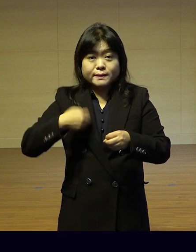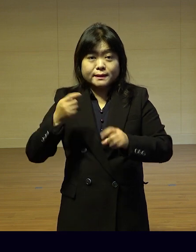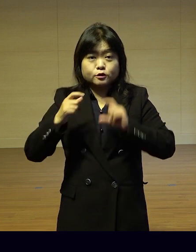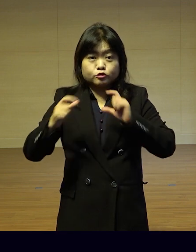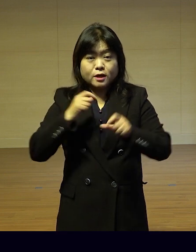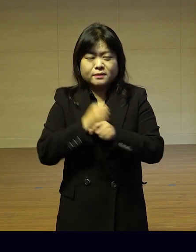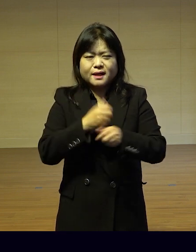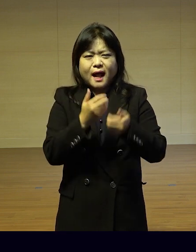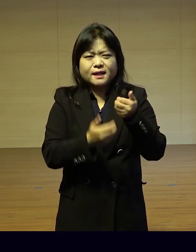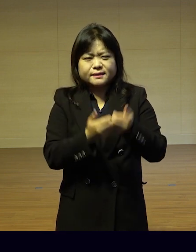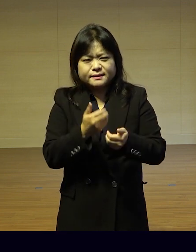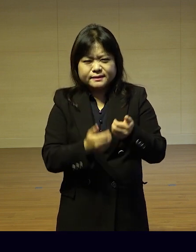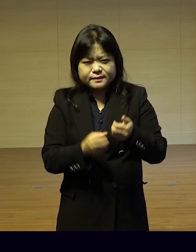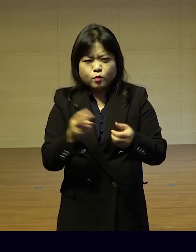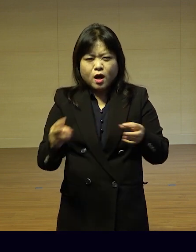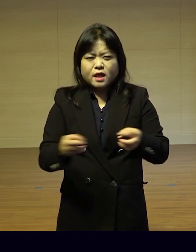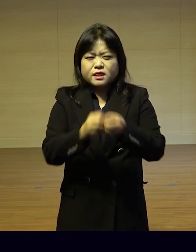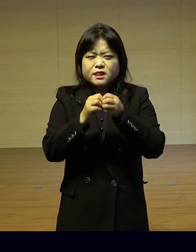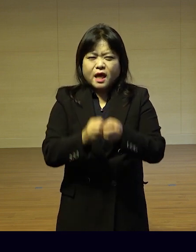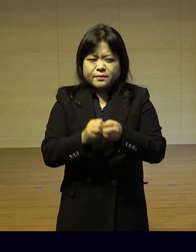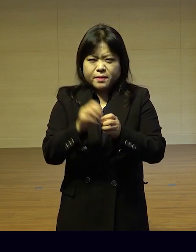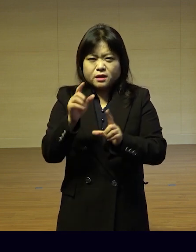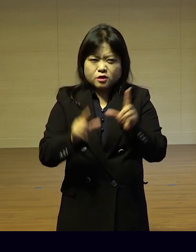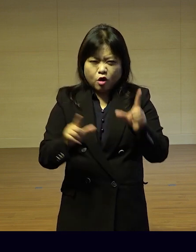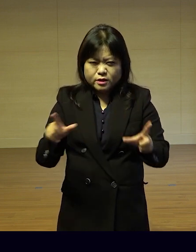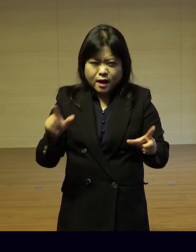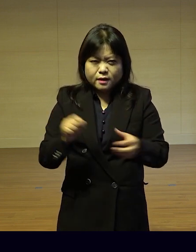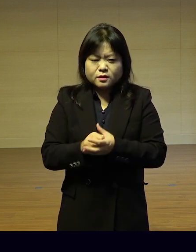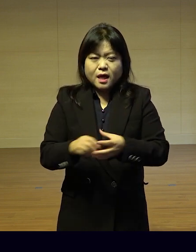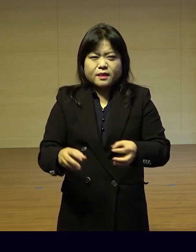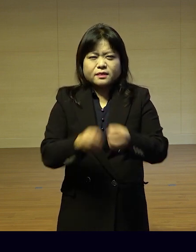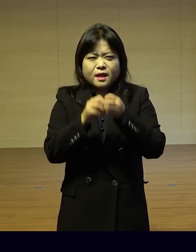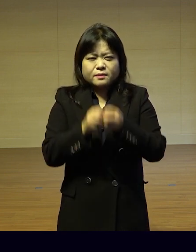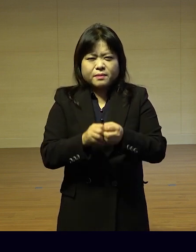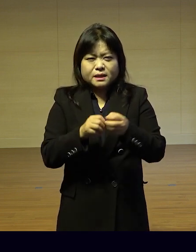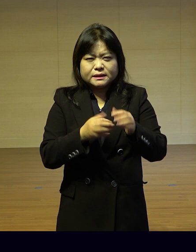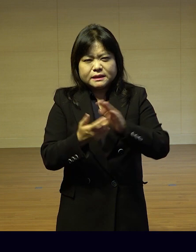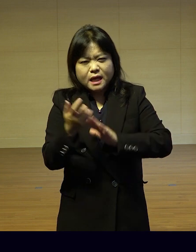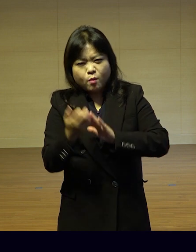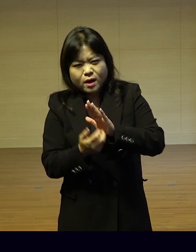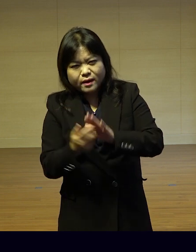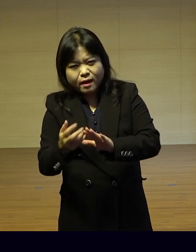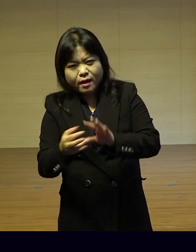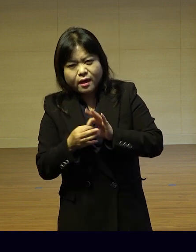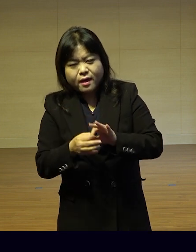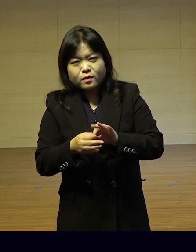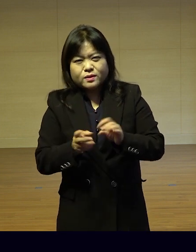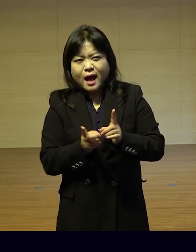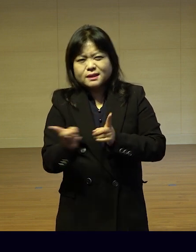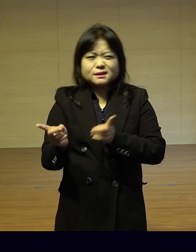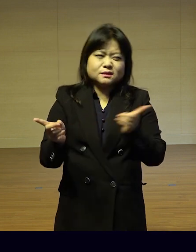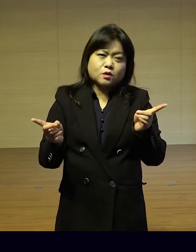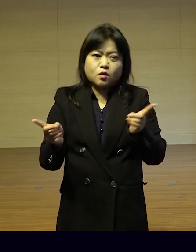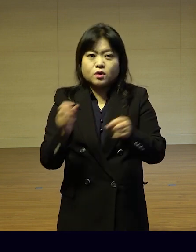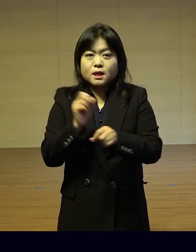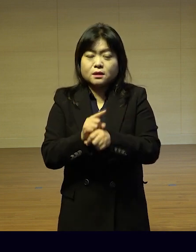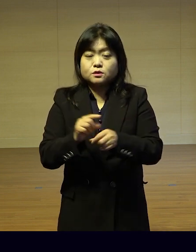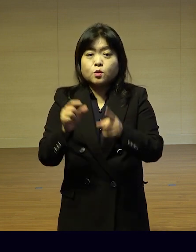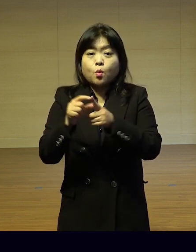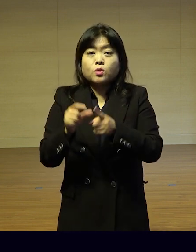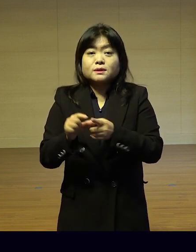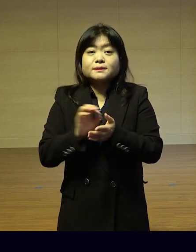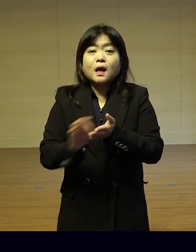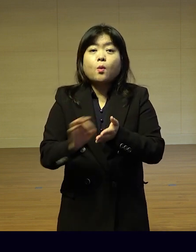주장하듯이 갈등이나 대립하는 경향, 혹은 대립하는 이해관계, 혹은 양극성이라는 용어를 사용해야